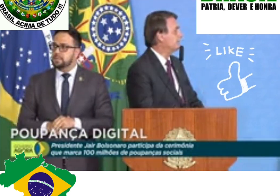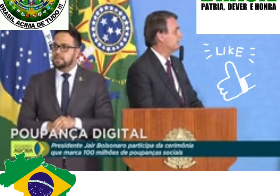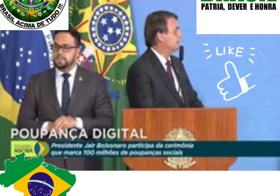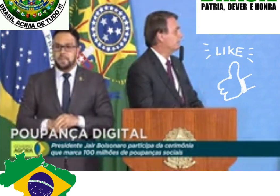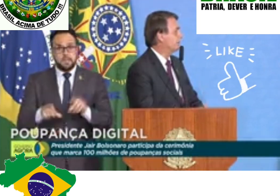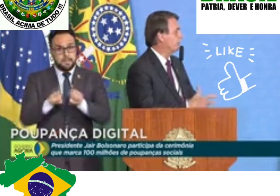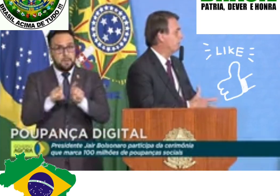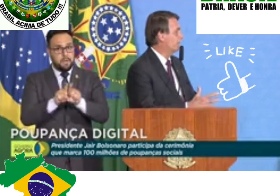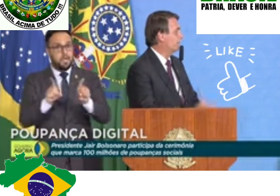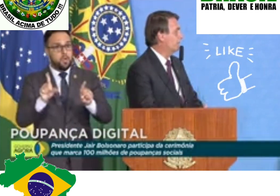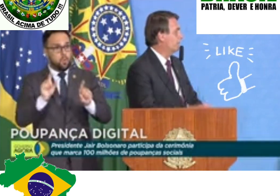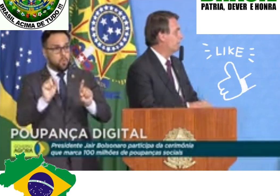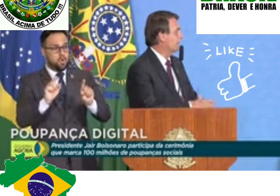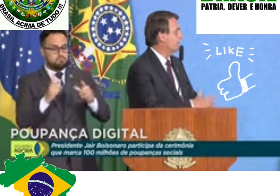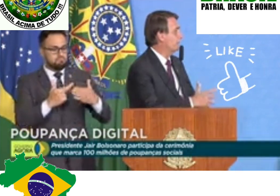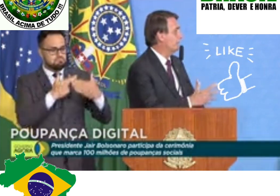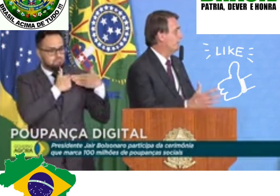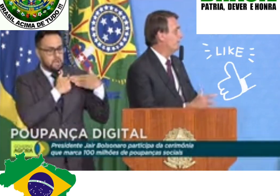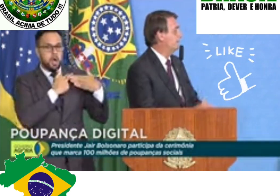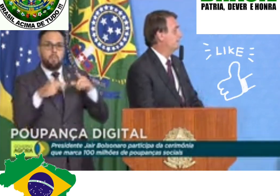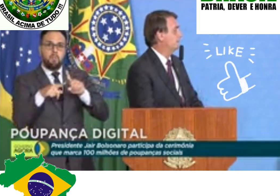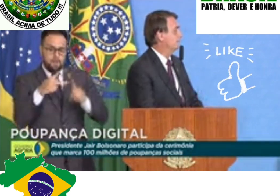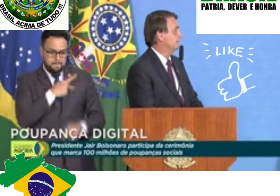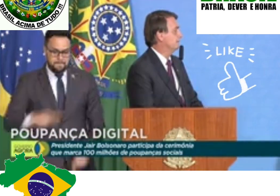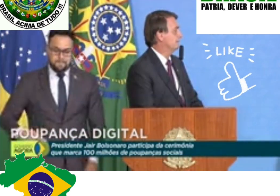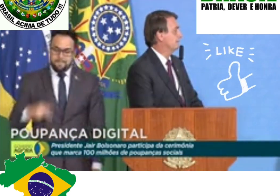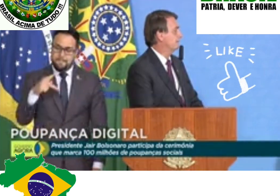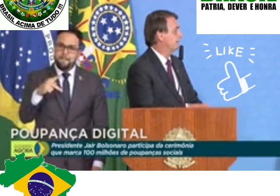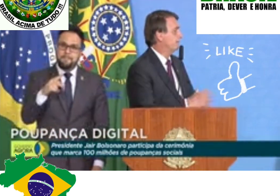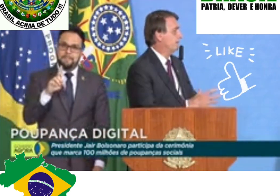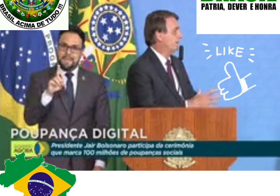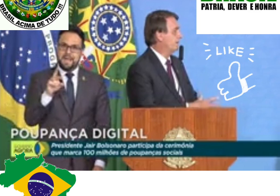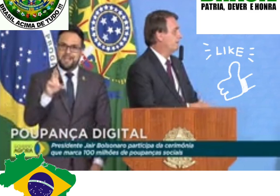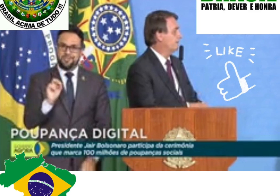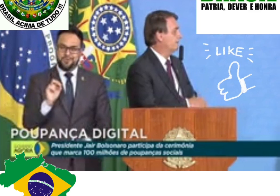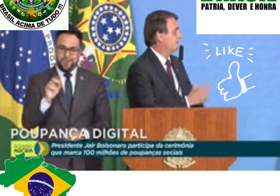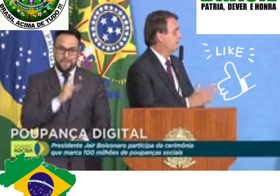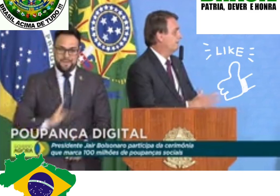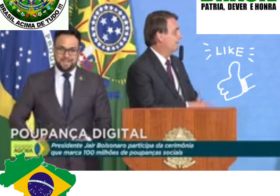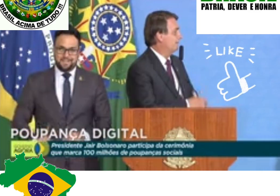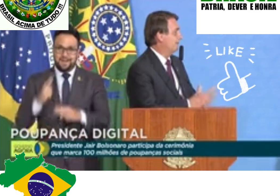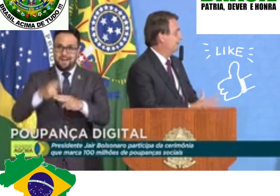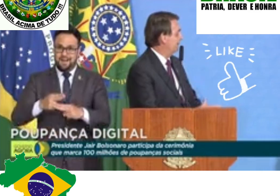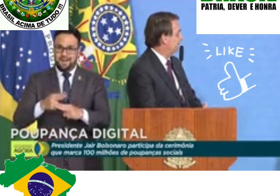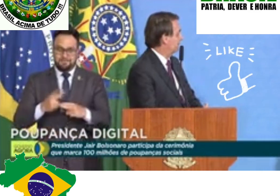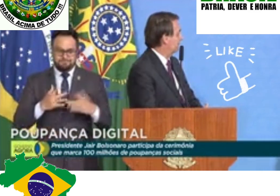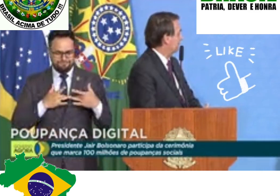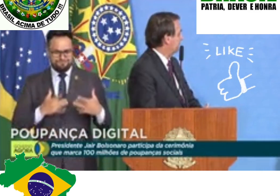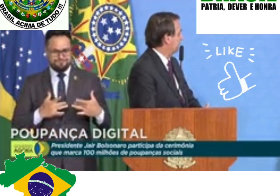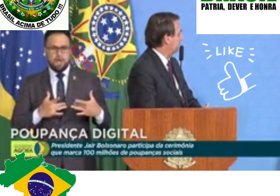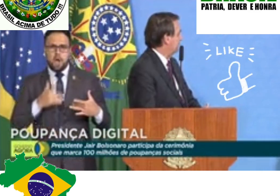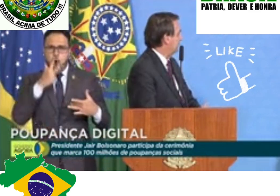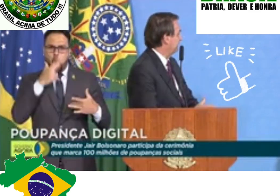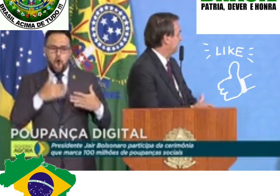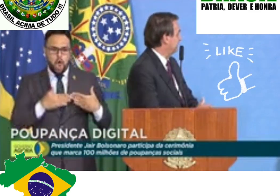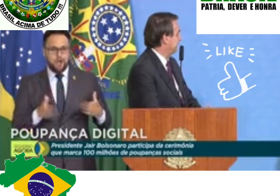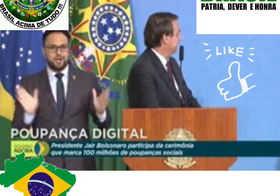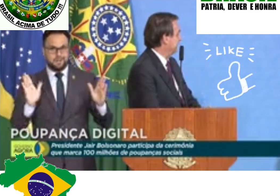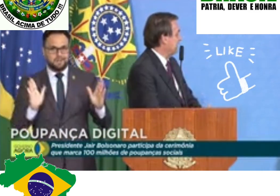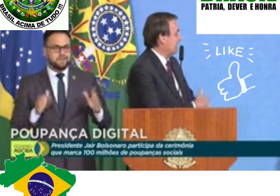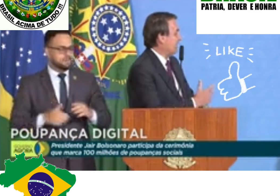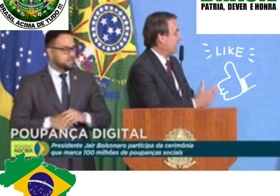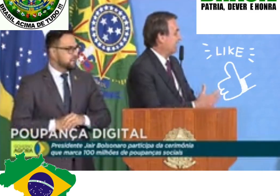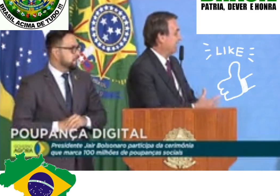comandados, porque o Pedro tem um coração enorme, talvez, desculpa aqui o Roberto,